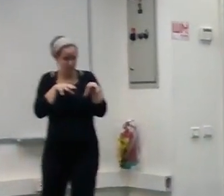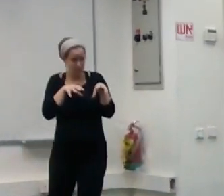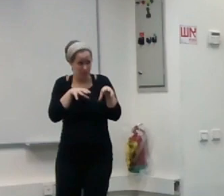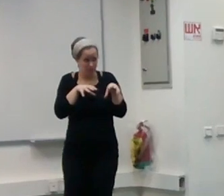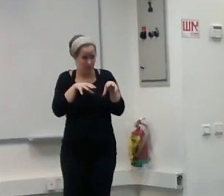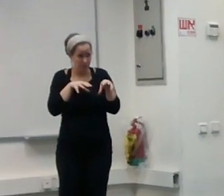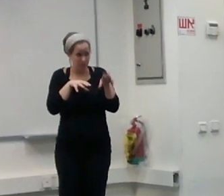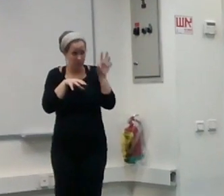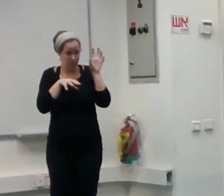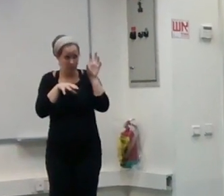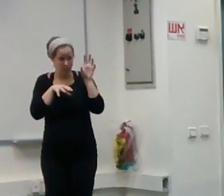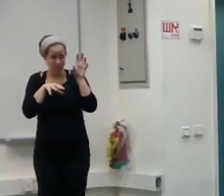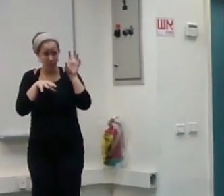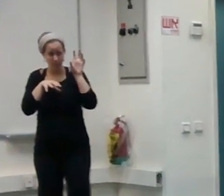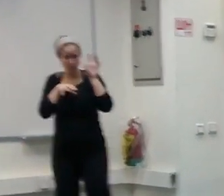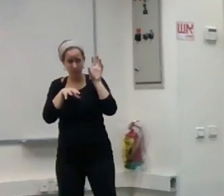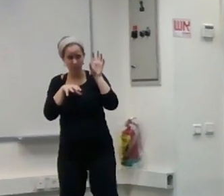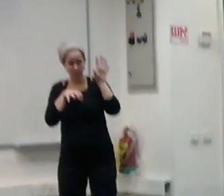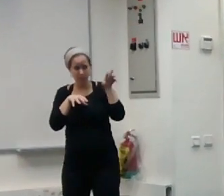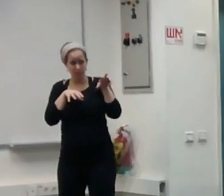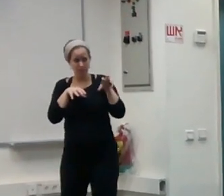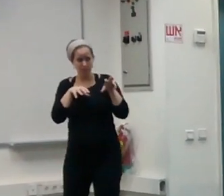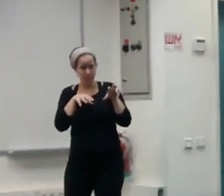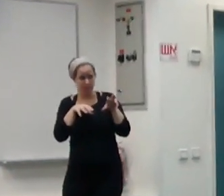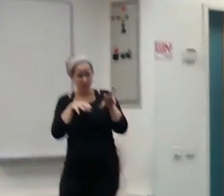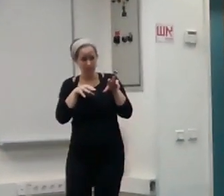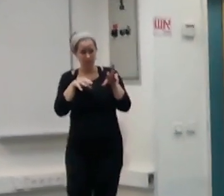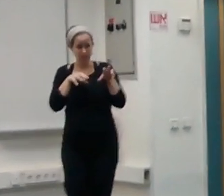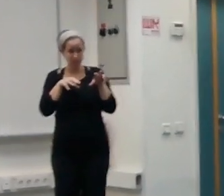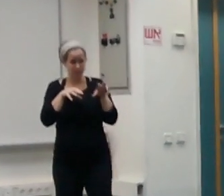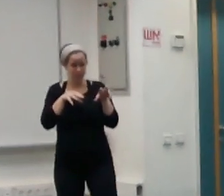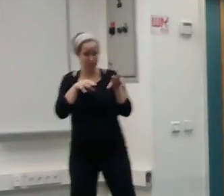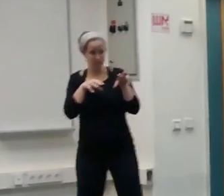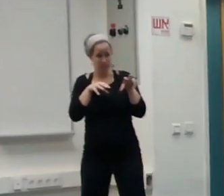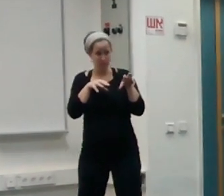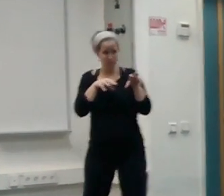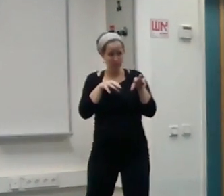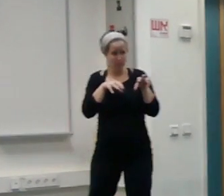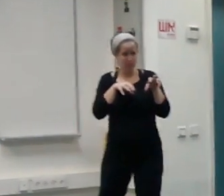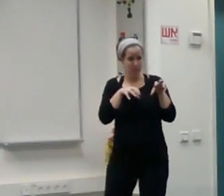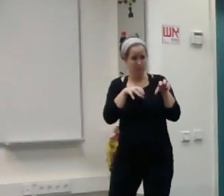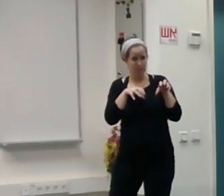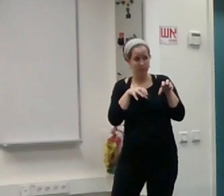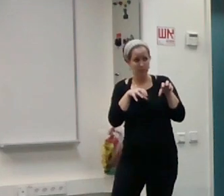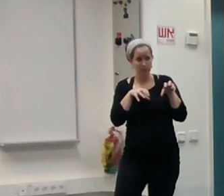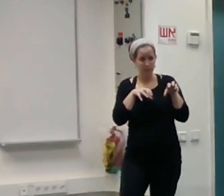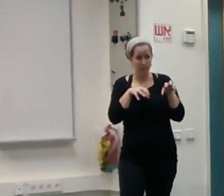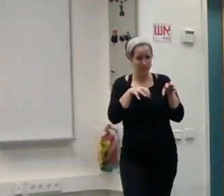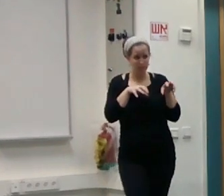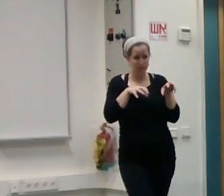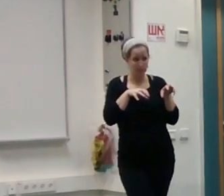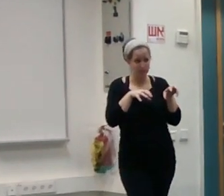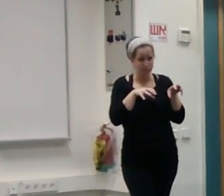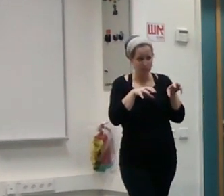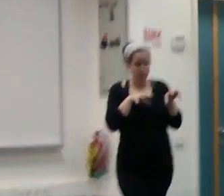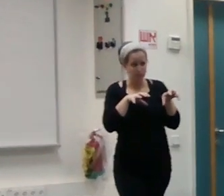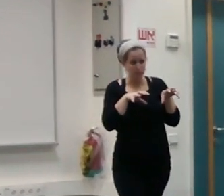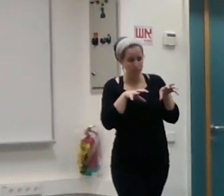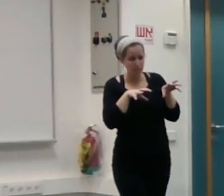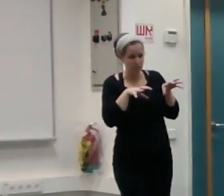תגיד שלום לדחליל. דחליל! מה אתה עושה פה? אני